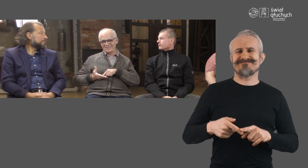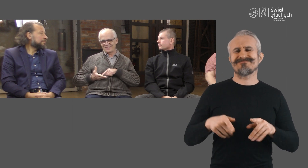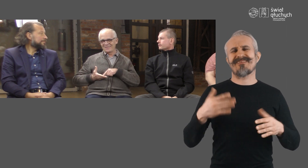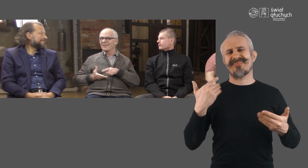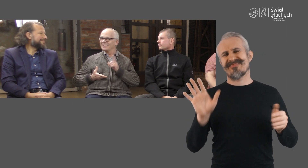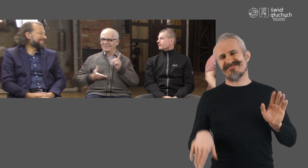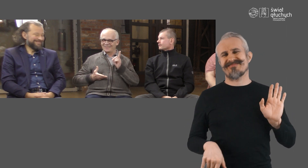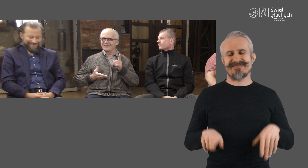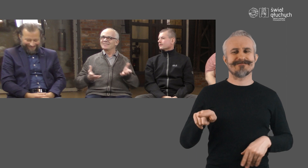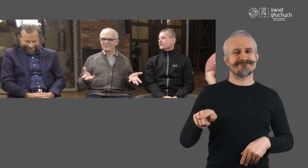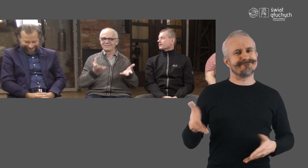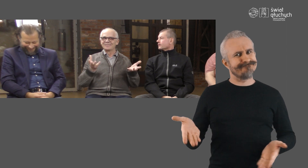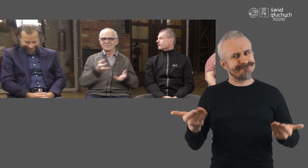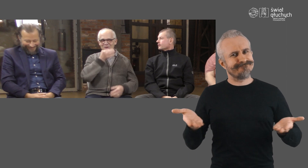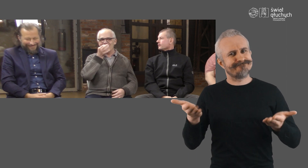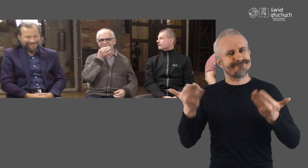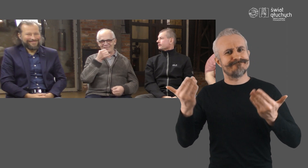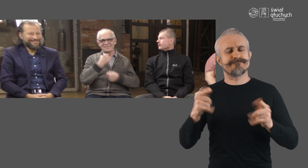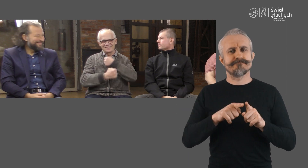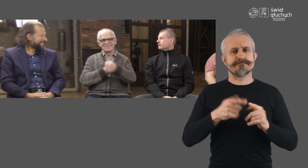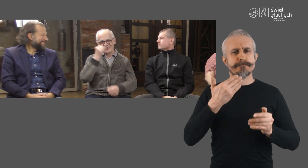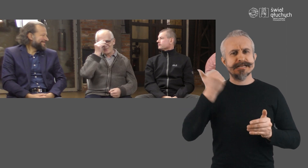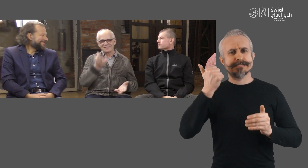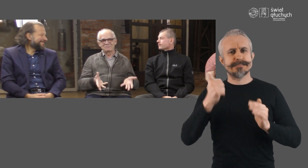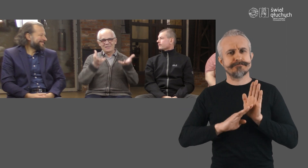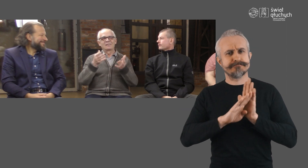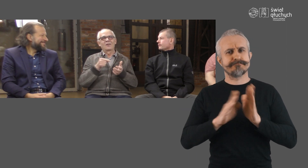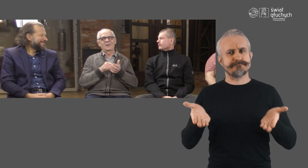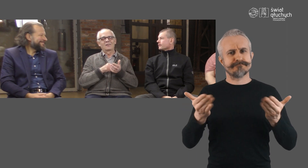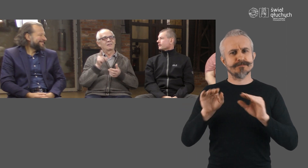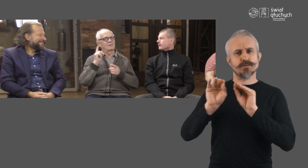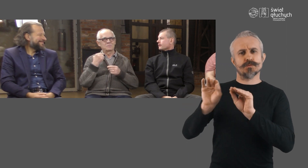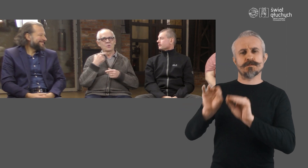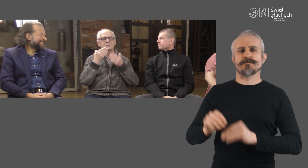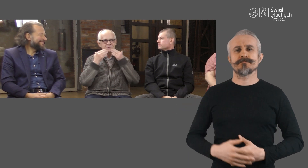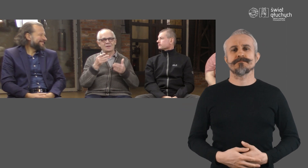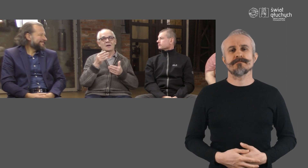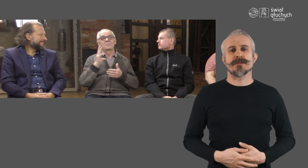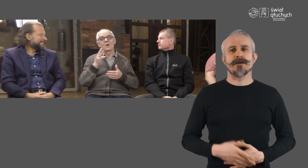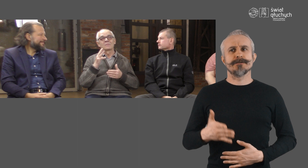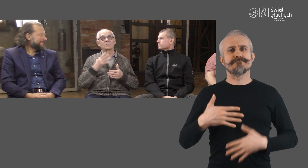przyznawał, że głusi nie są głupi. Głusi czasami są leniwi, trzeba ich zmotywować do